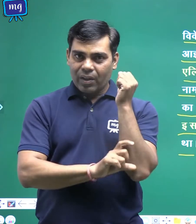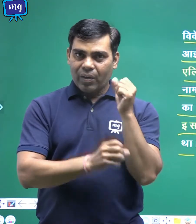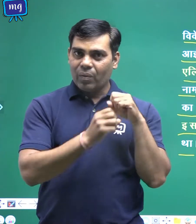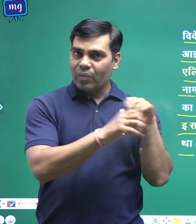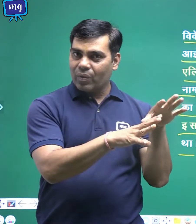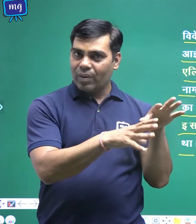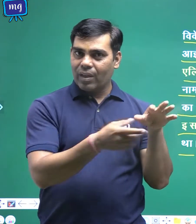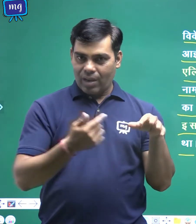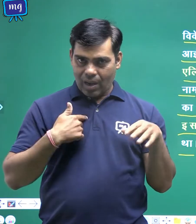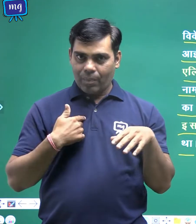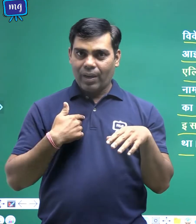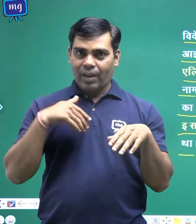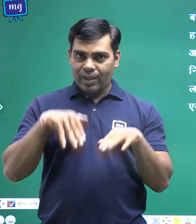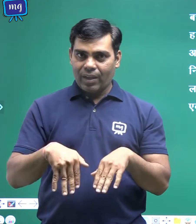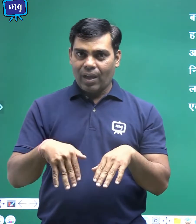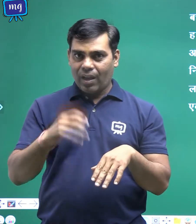थी।